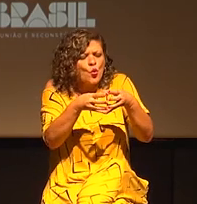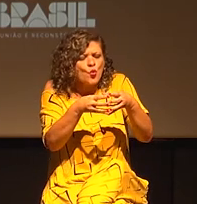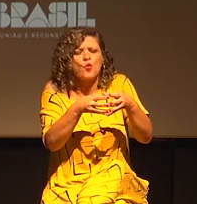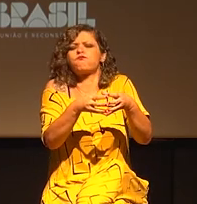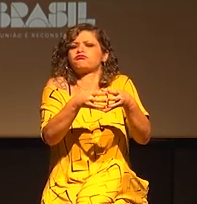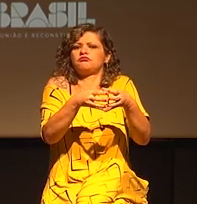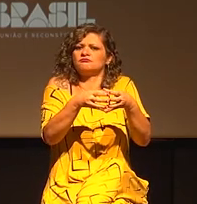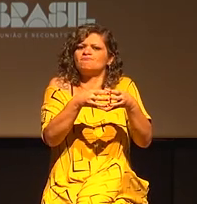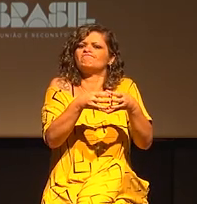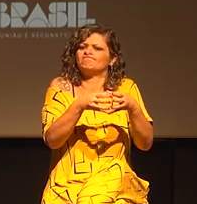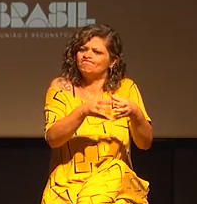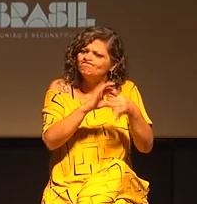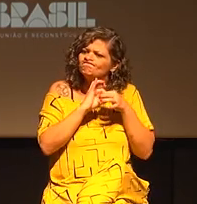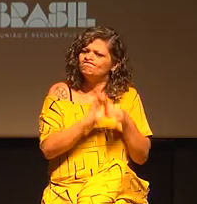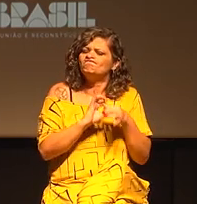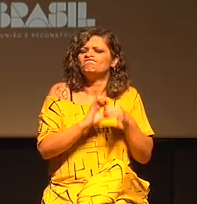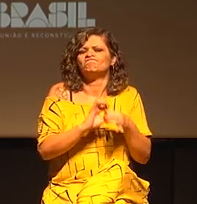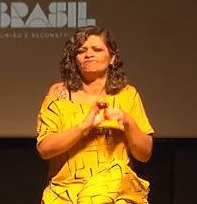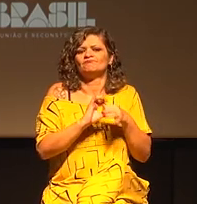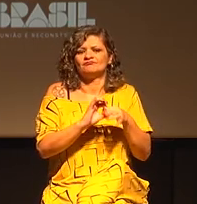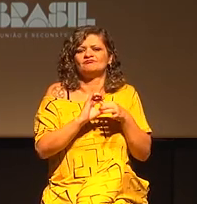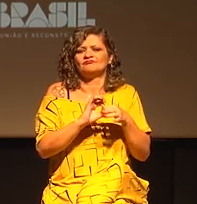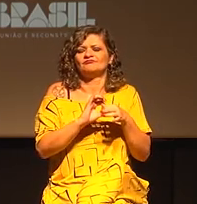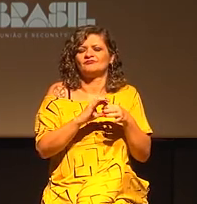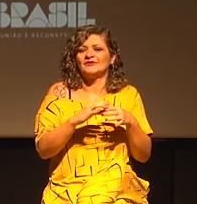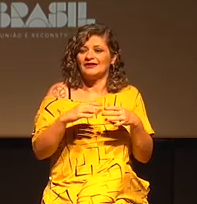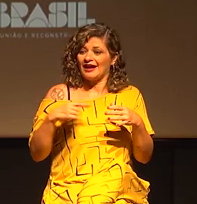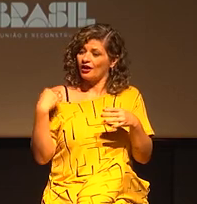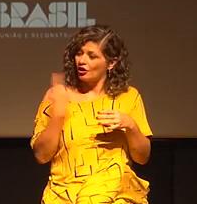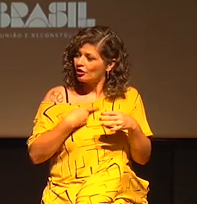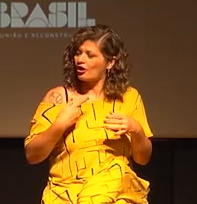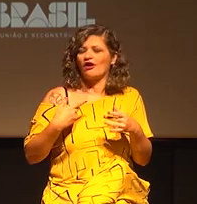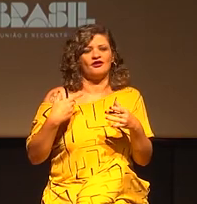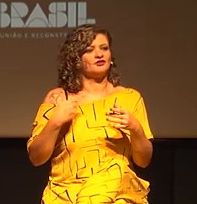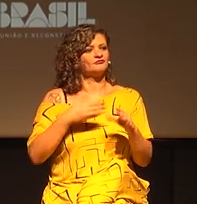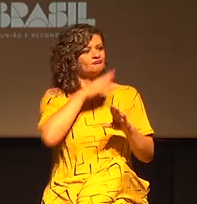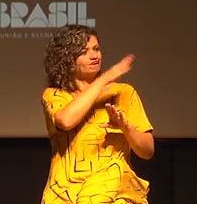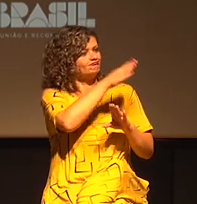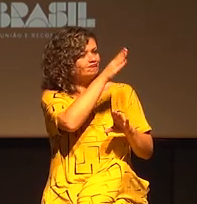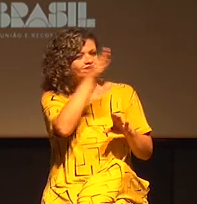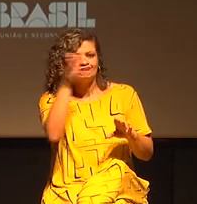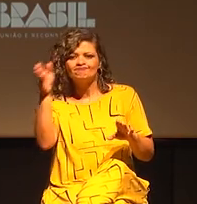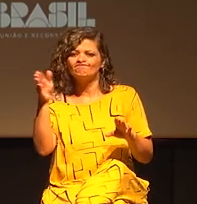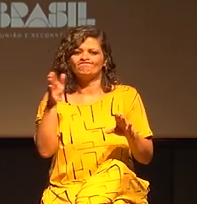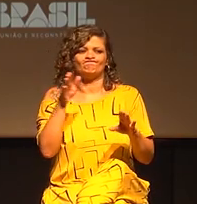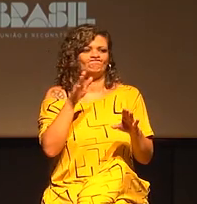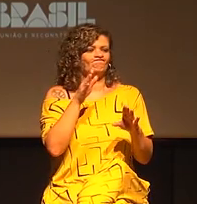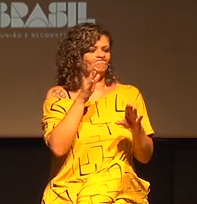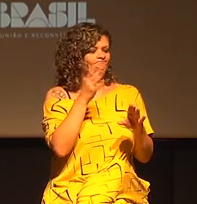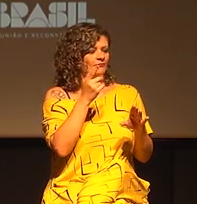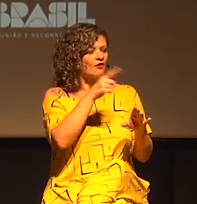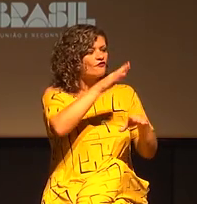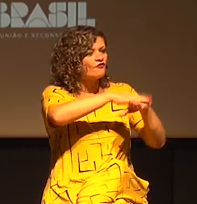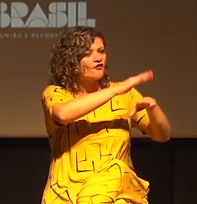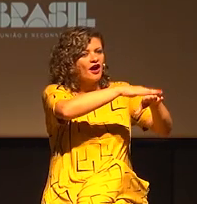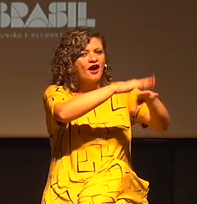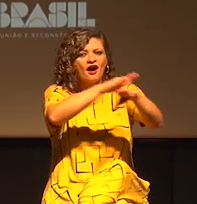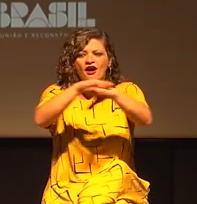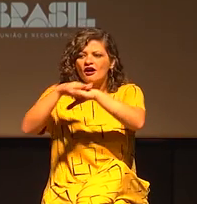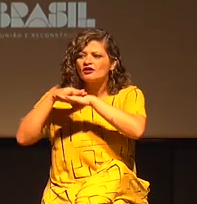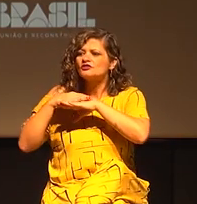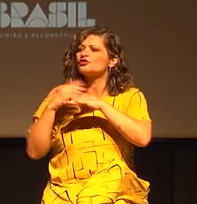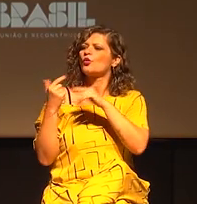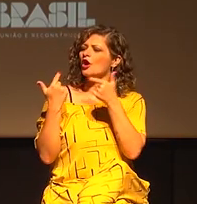redes eh né então é isso né a gente ir pras pros pros territórios e e fazer com que é o combate à